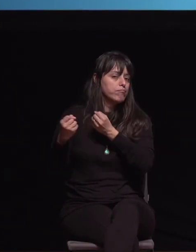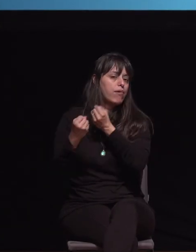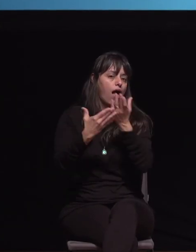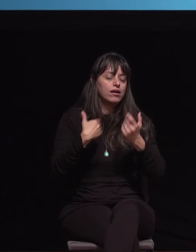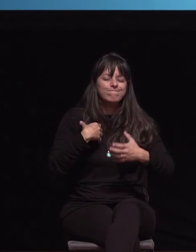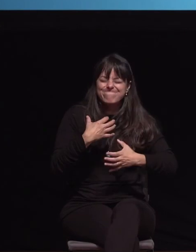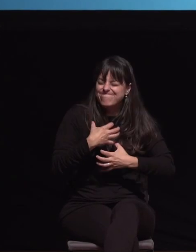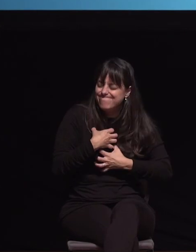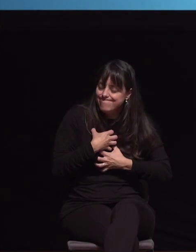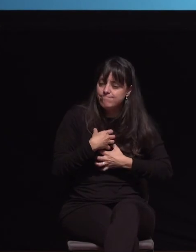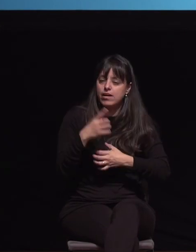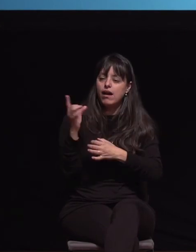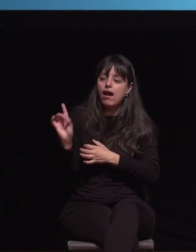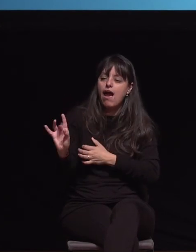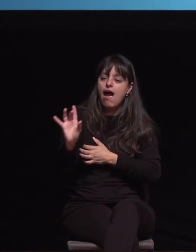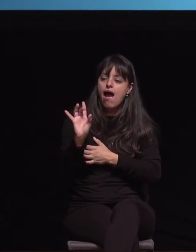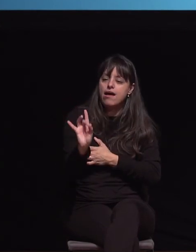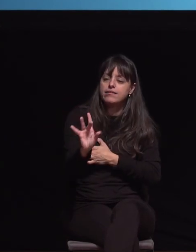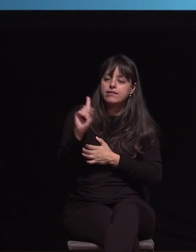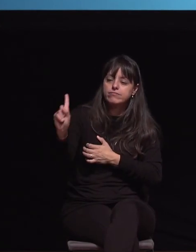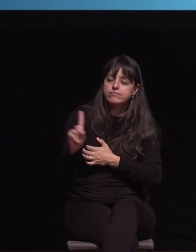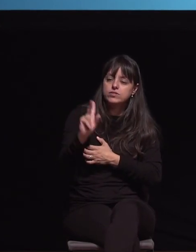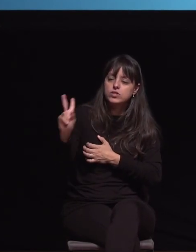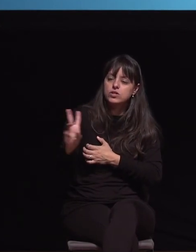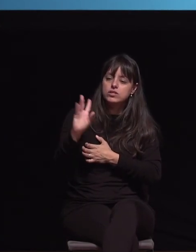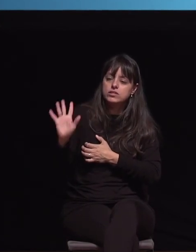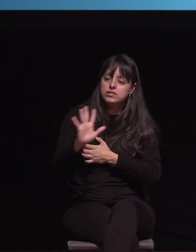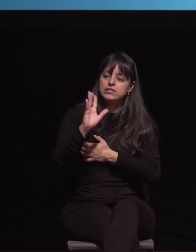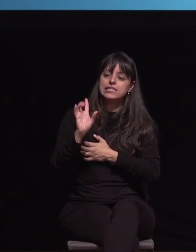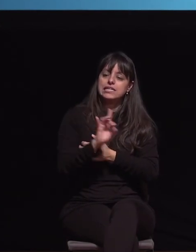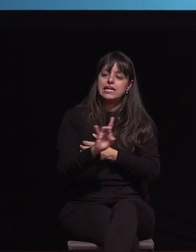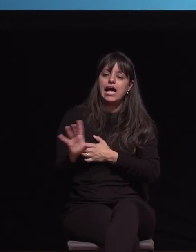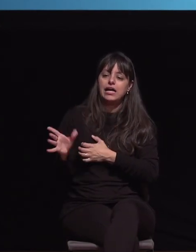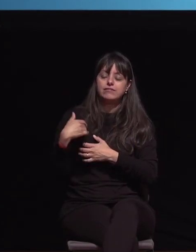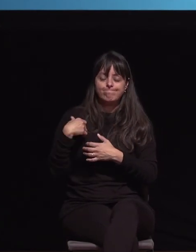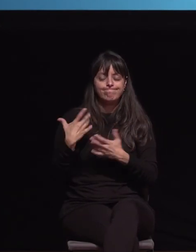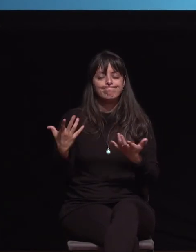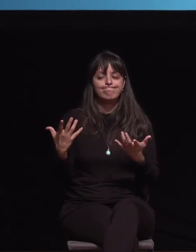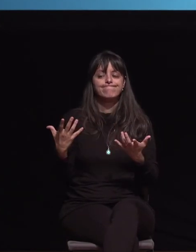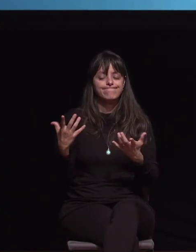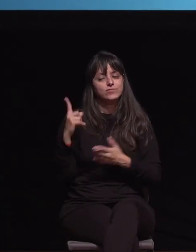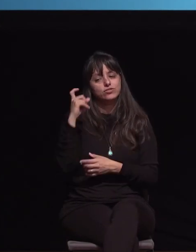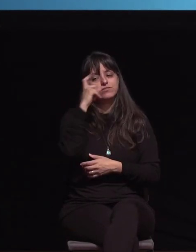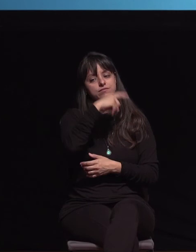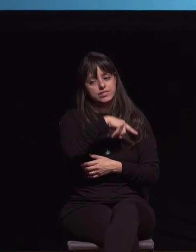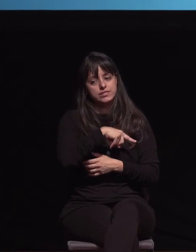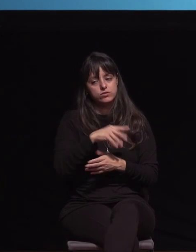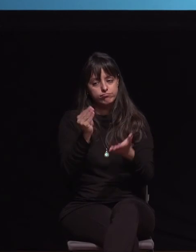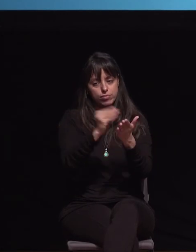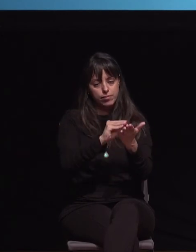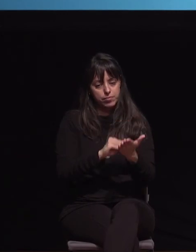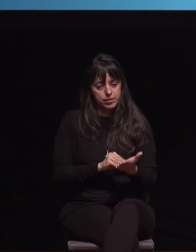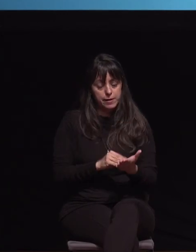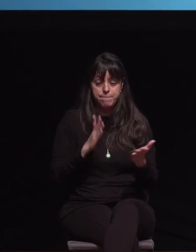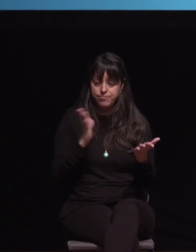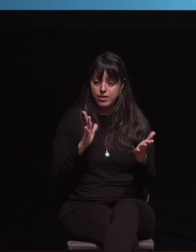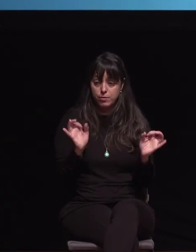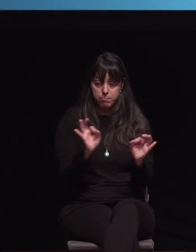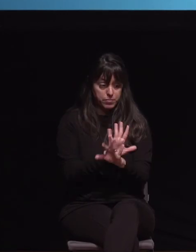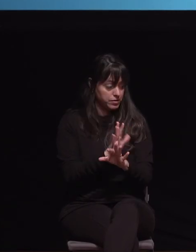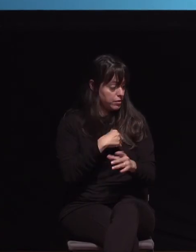foi duríssimo. Mas fizemos. E é isso, gente. Eu vou concluir, porque eu estou preocupada